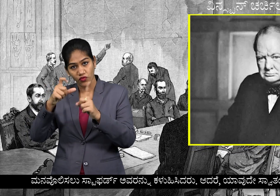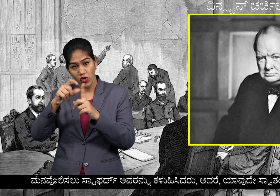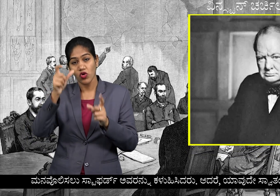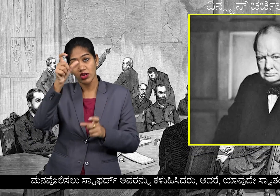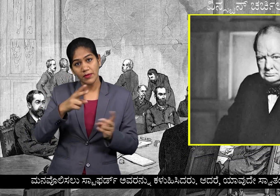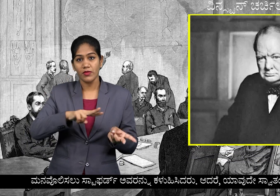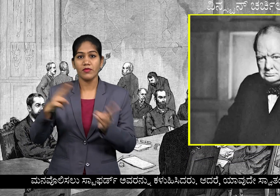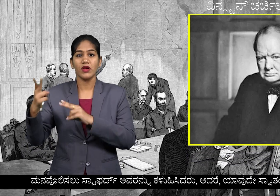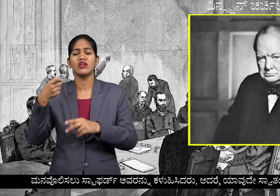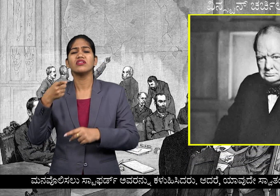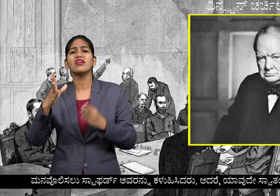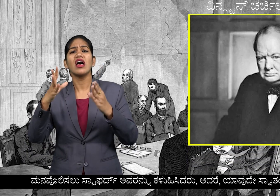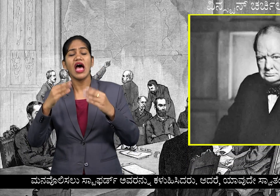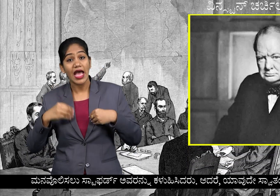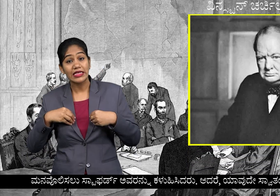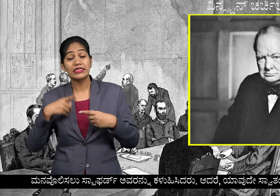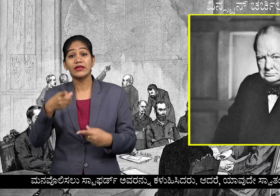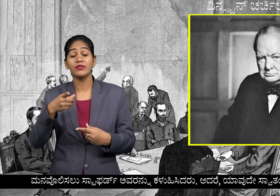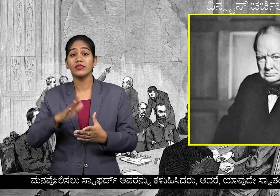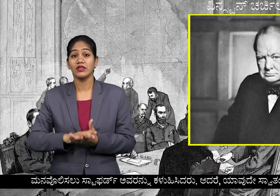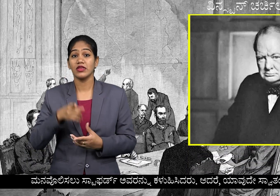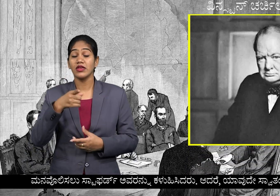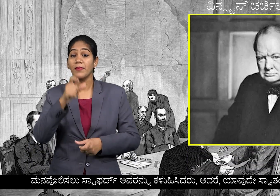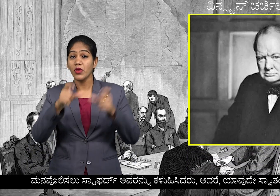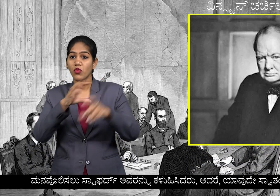ಆದರೆ ಯಾವುದೇ ಸ್ವಾತಂತ್ರ್ಯದ ಭರವಸೆ ನೀಡಲಿಲ್ಲ.